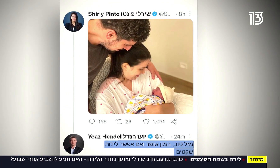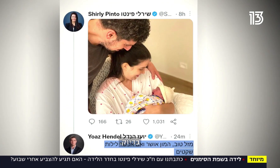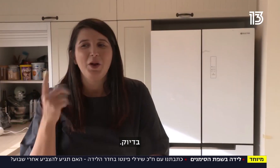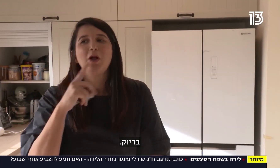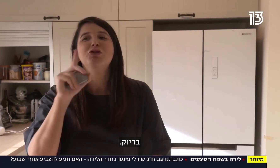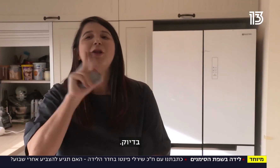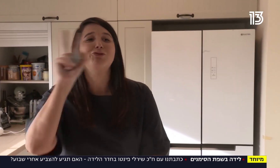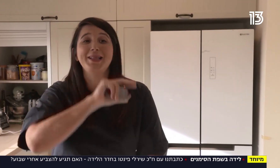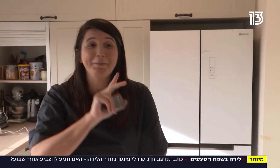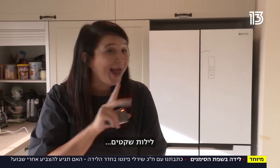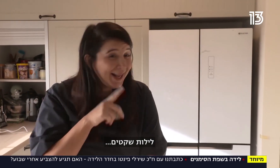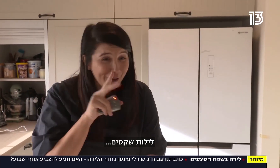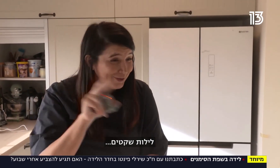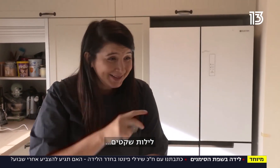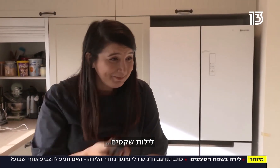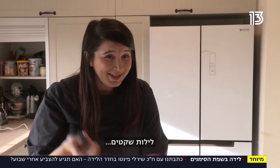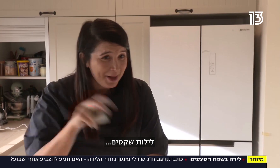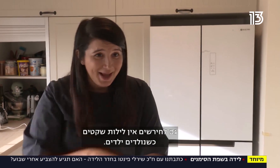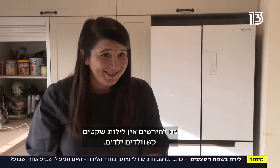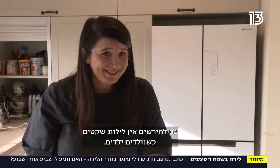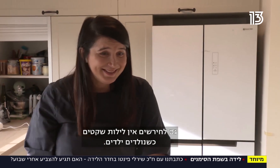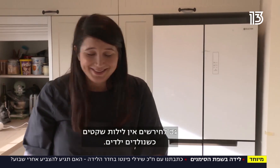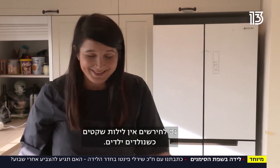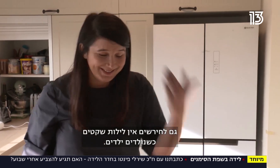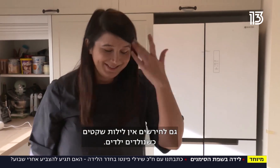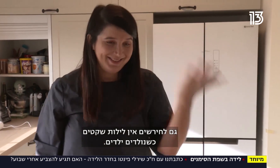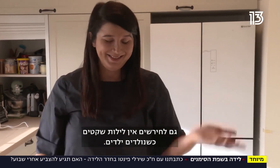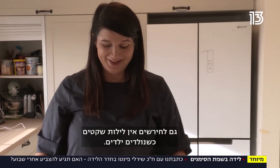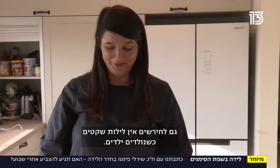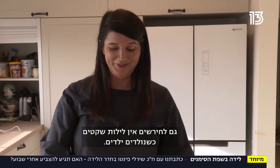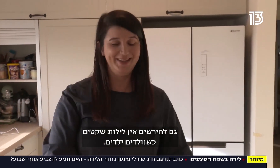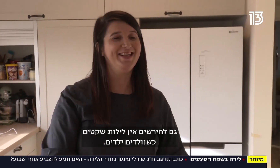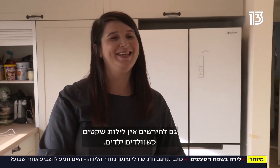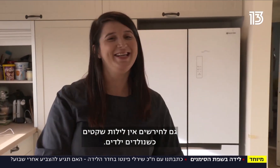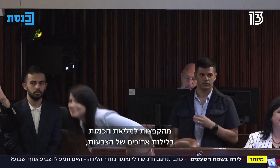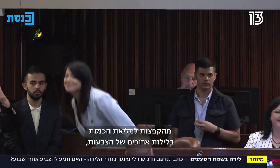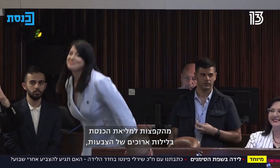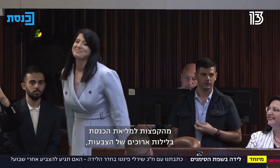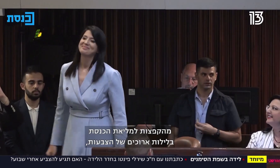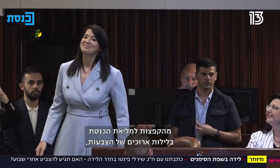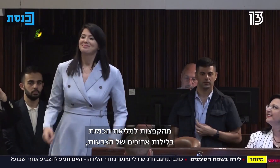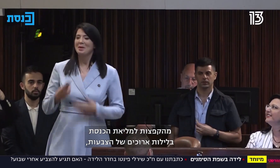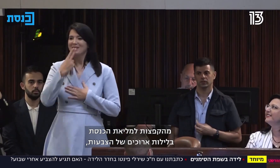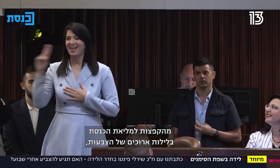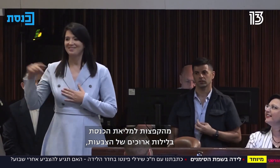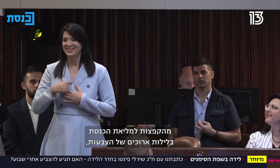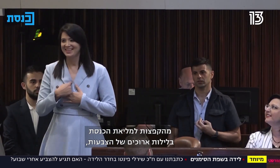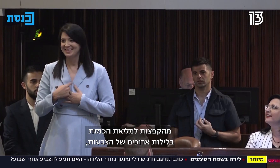צחקו. לילות שקטים, גם לחרשים הם לילות שקטים כשנולדים ילדים. מהקפצות למליאת הכנסת בלילות ארוכים